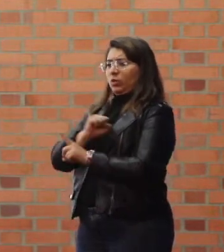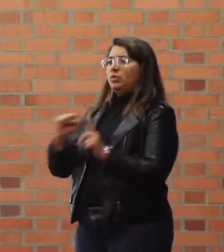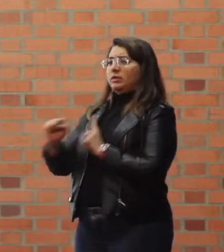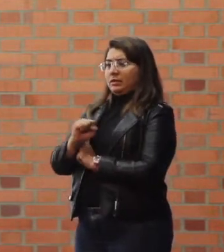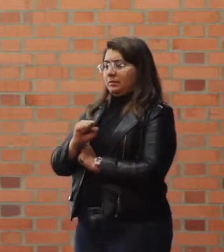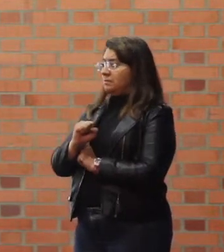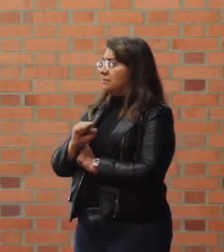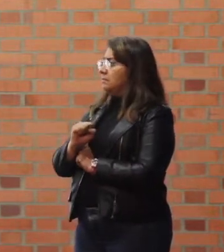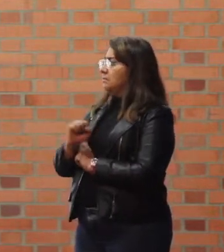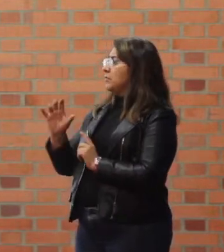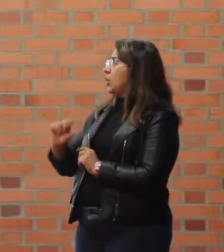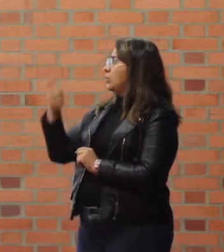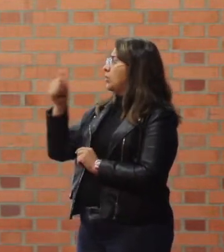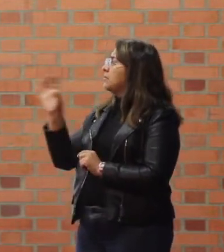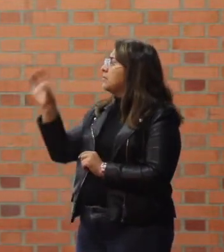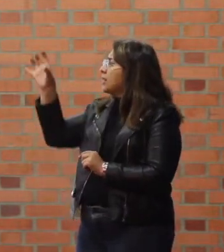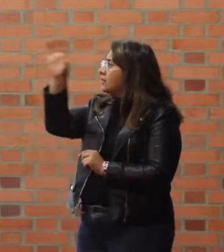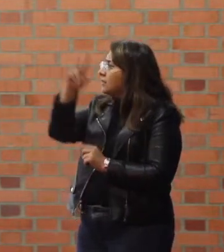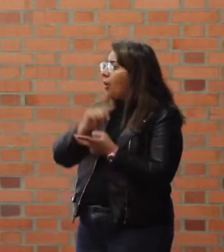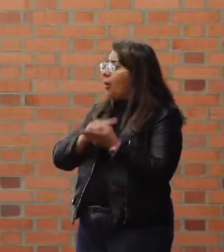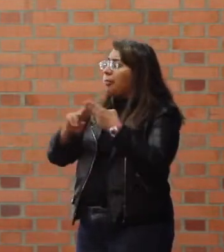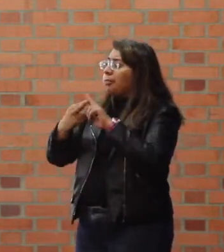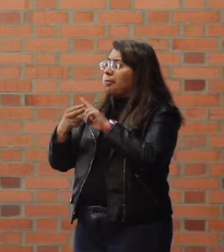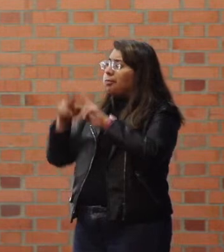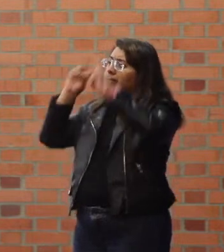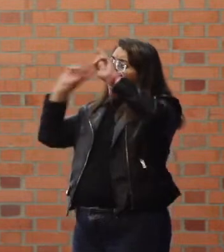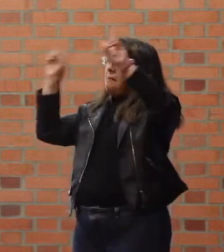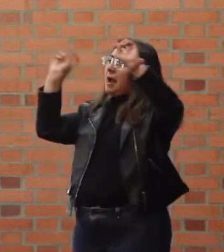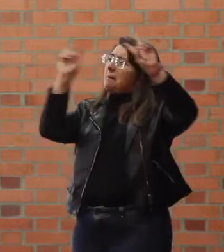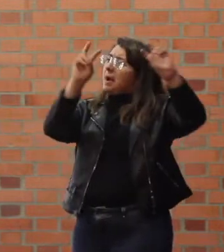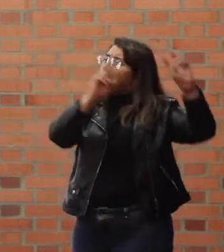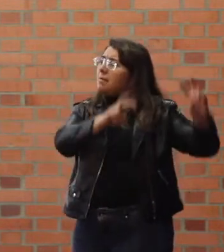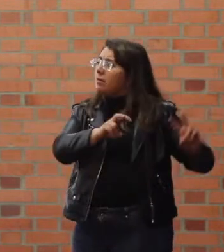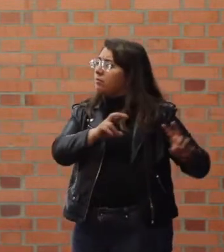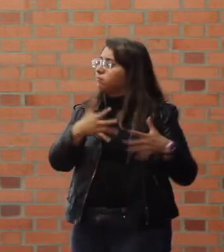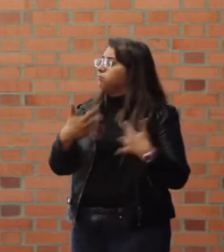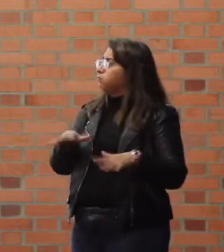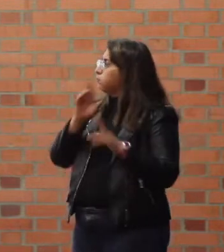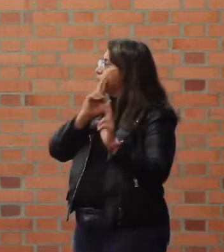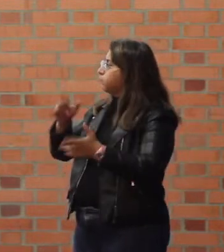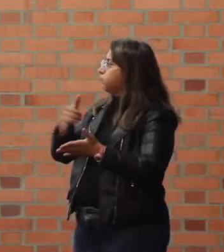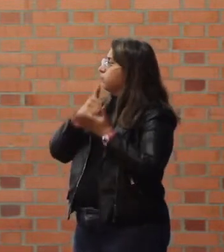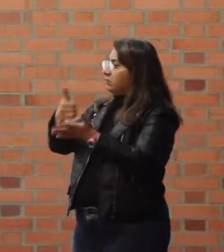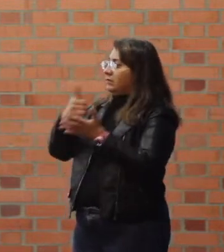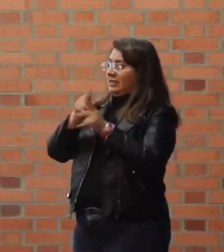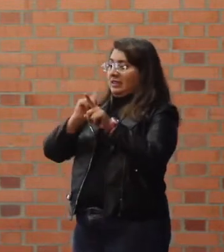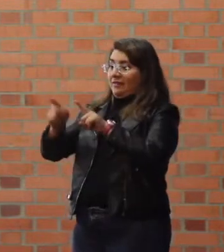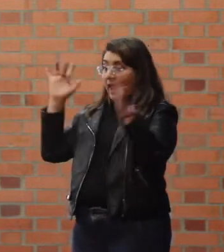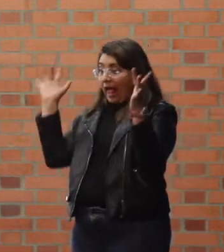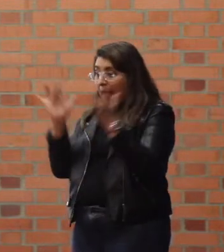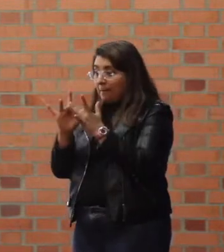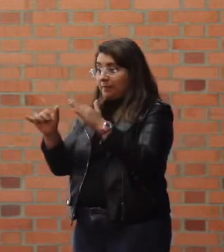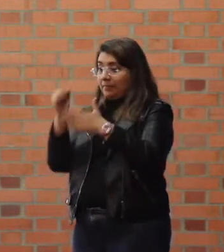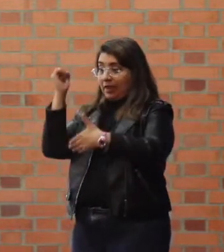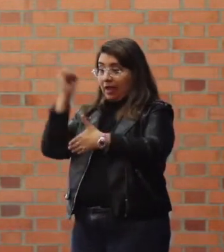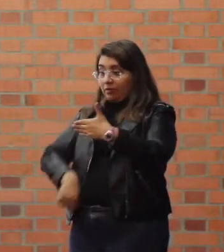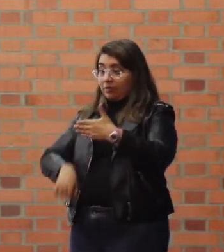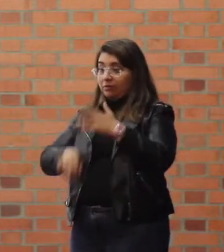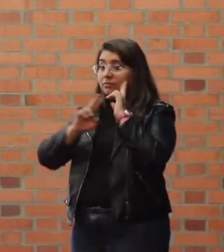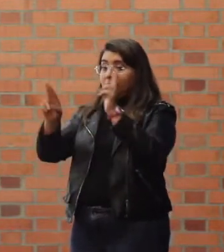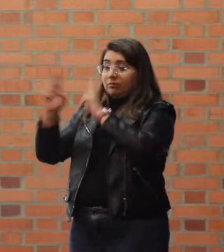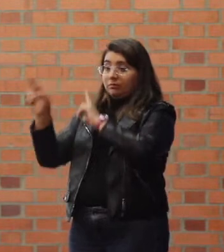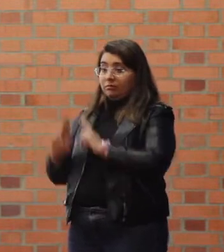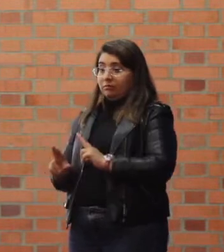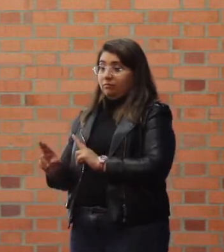en otros países porque yo también me puse a investigar se premian trabajos en estas áreas pero bajo otras sombrillas